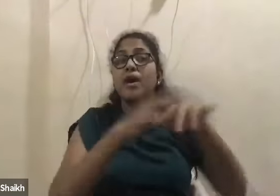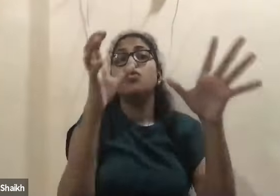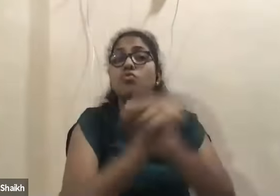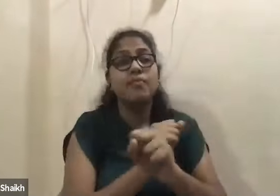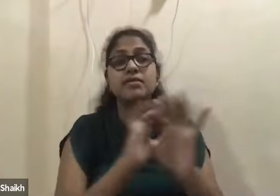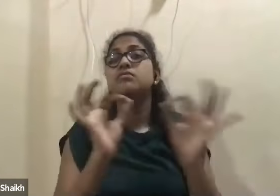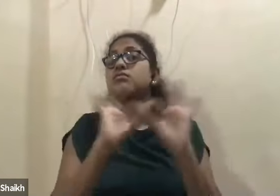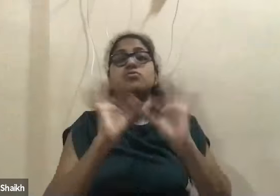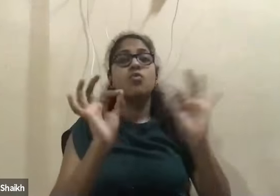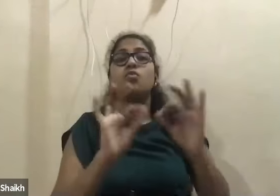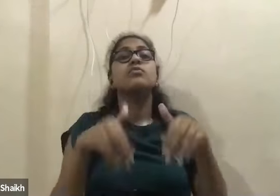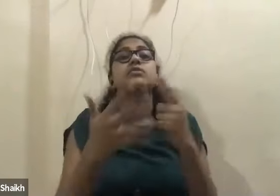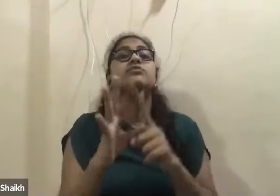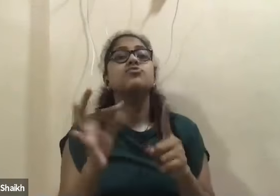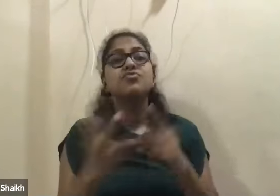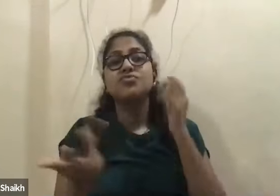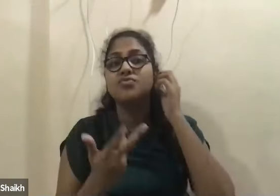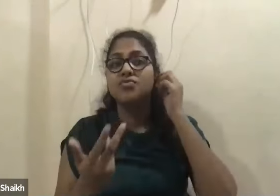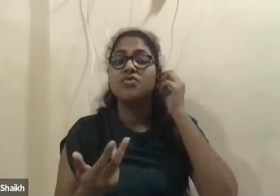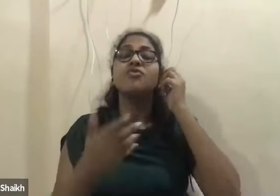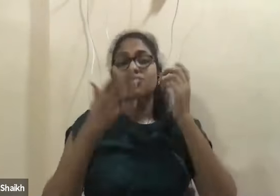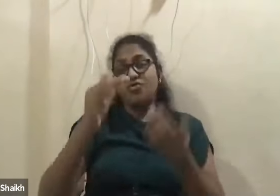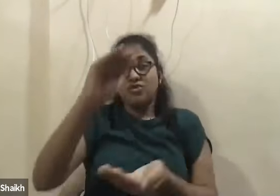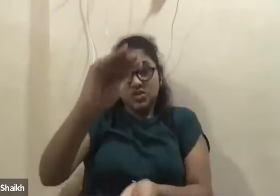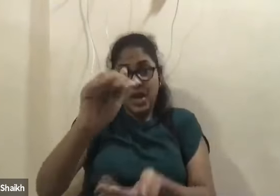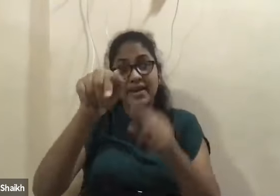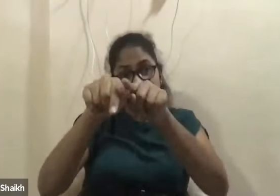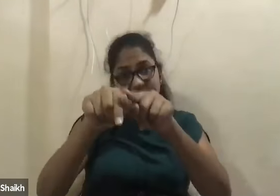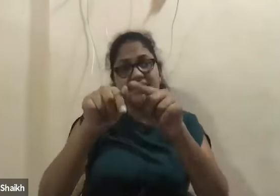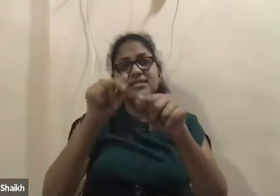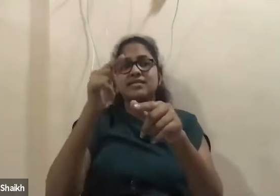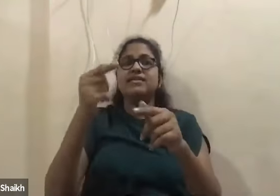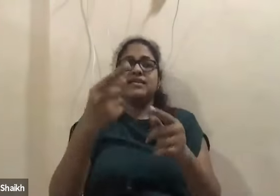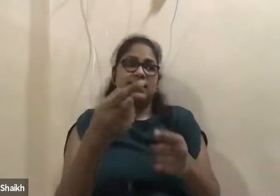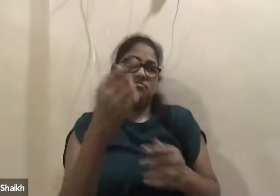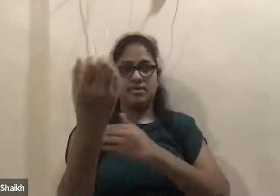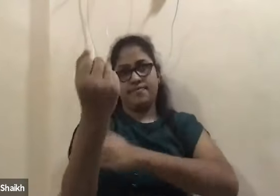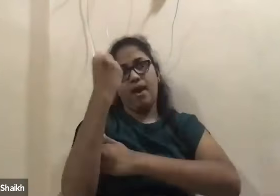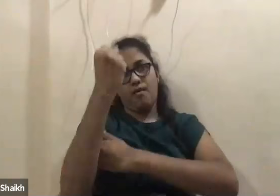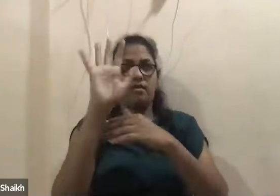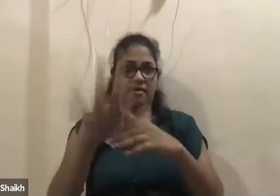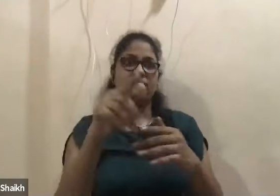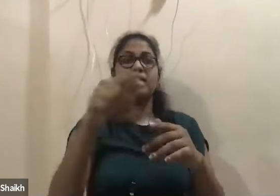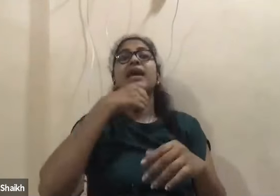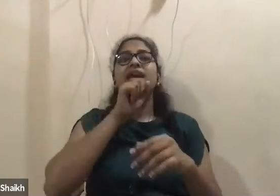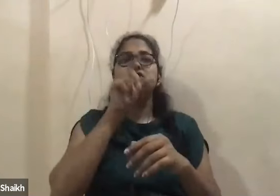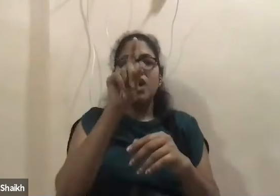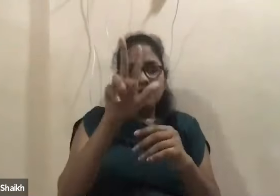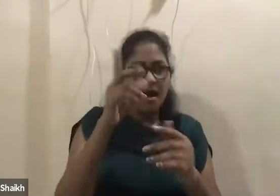In fact, even your child can have a say in it. Of course, major होना चाहिए, इस तरह की चीजें उसमें आ सकती